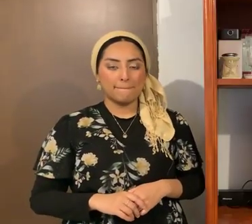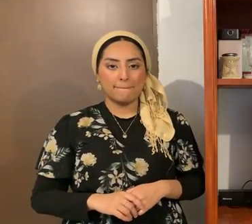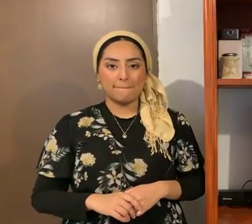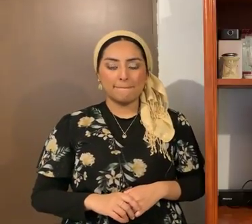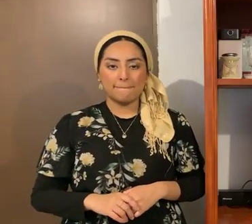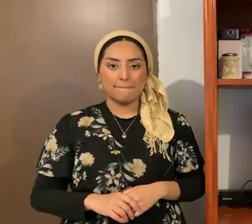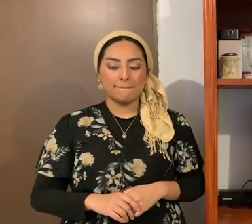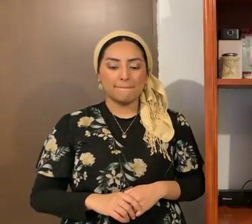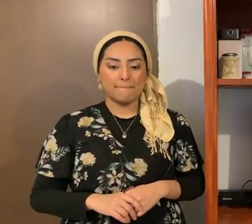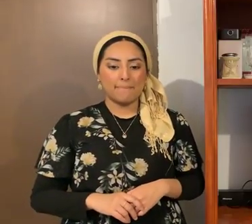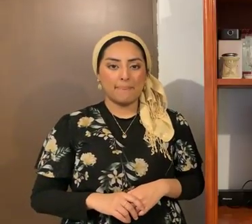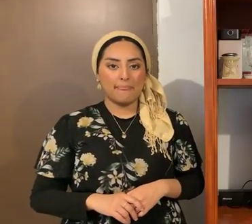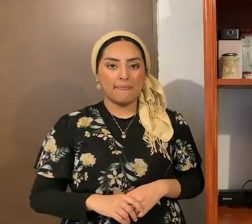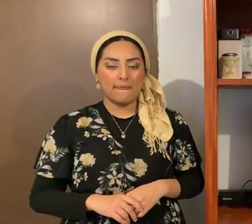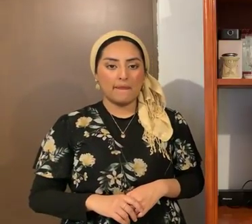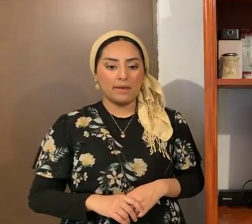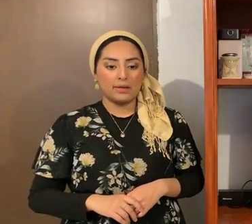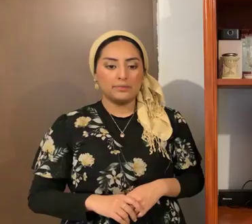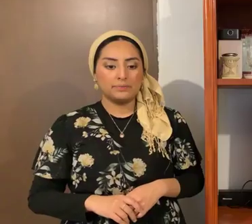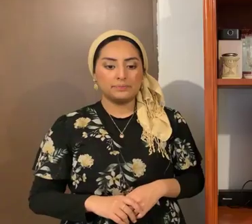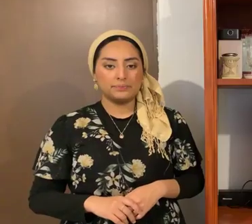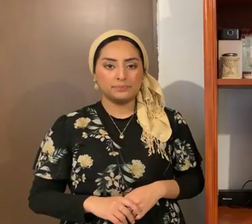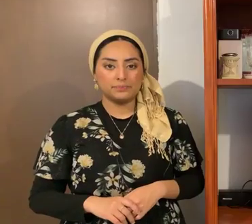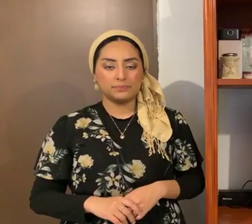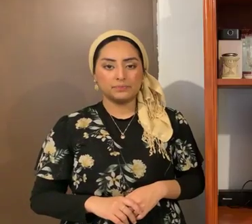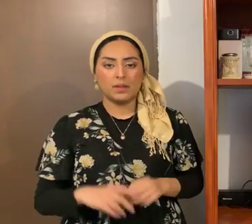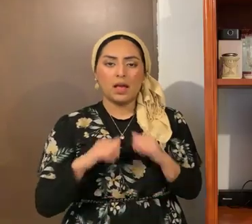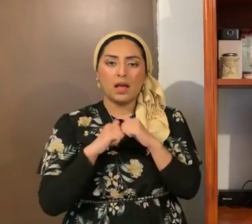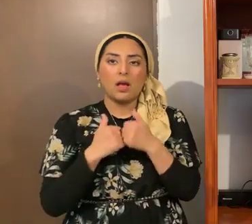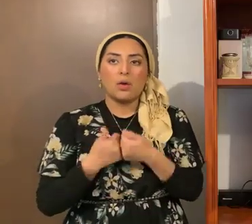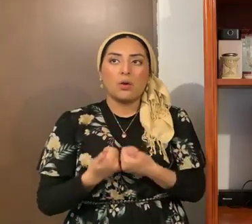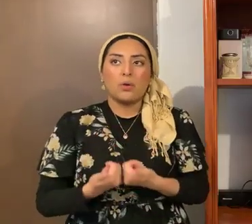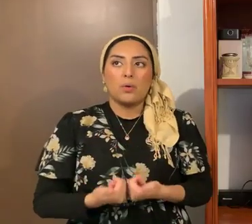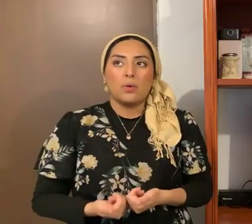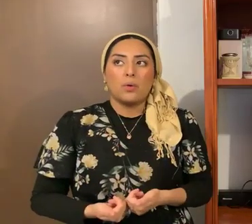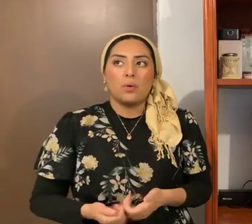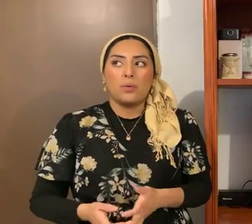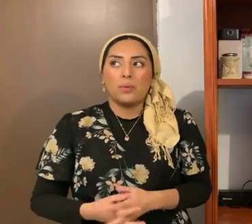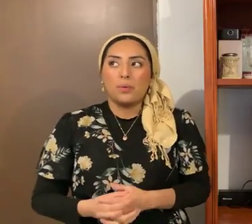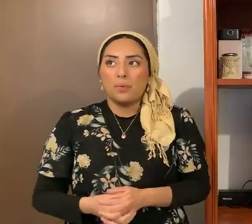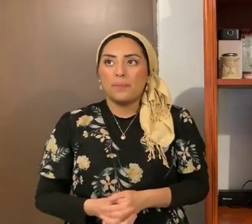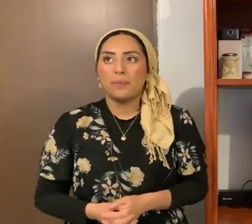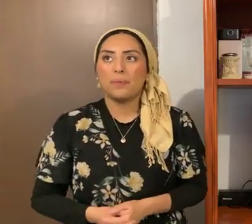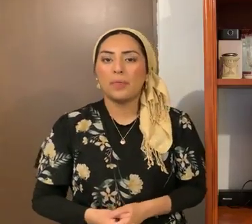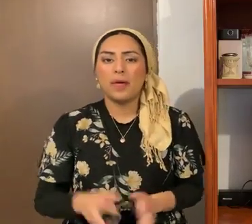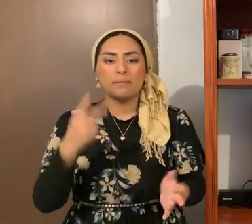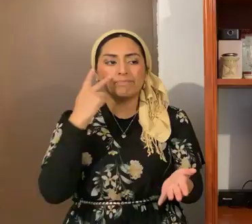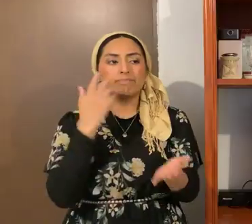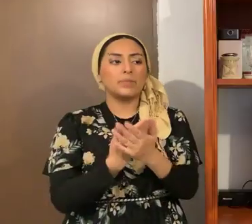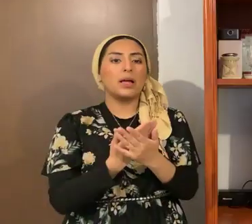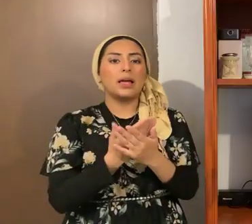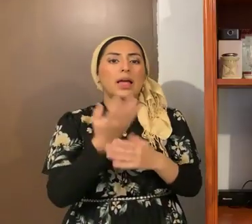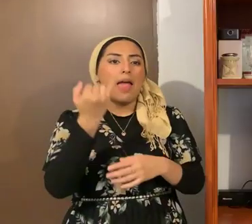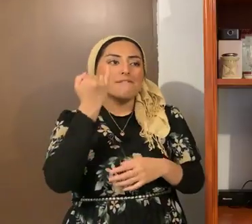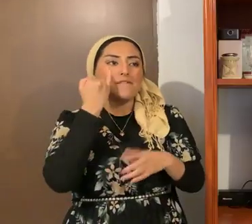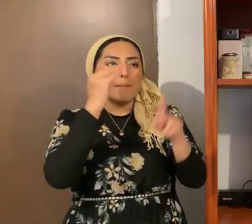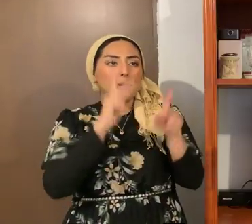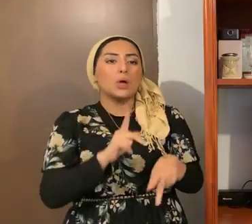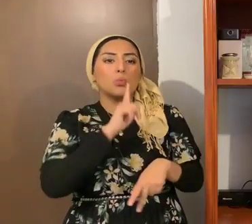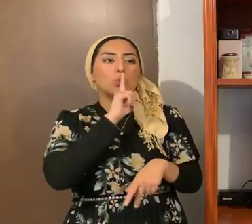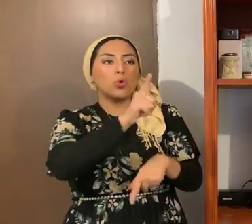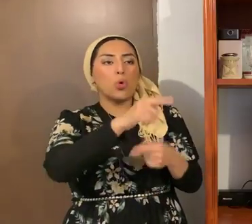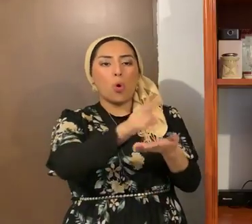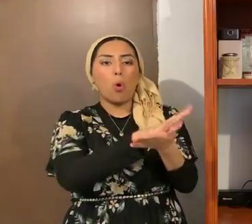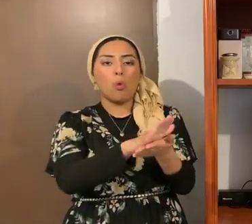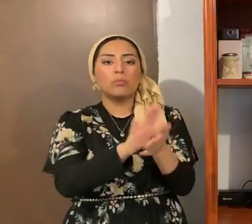¿En qué se basó o en qué se basa la limpieza? ¿Cómo comprobar pues la limpieza de